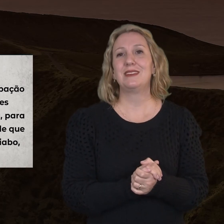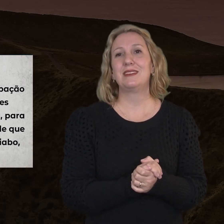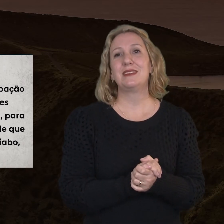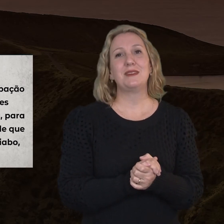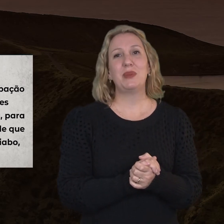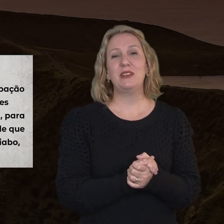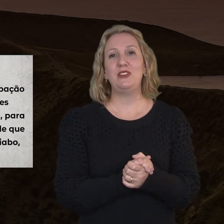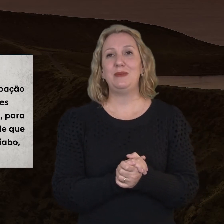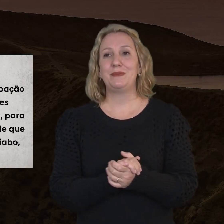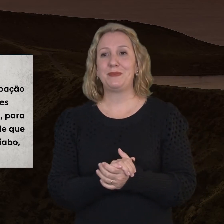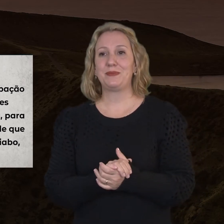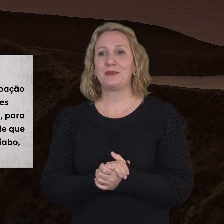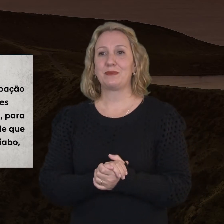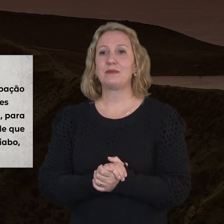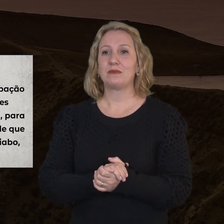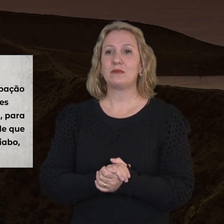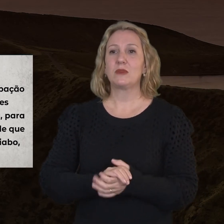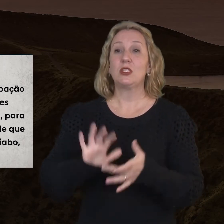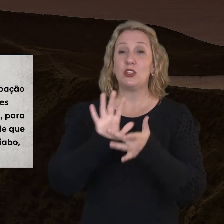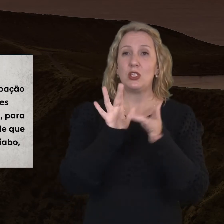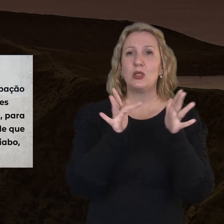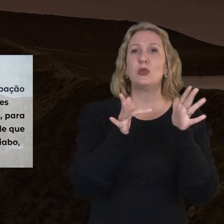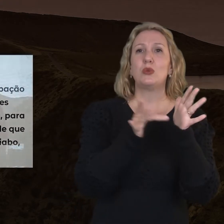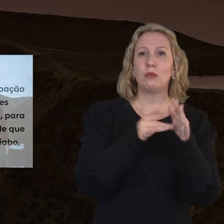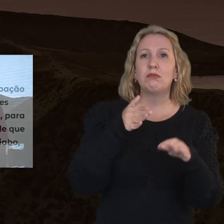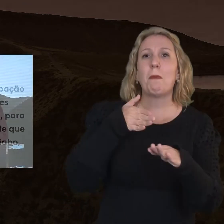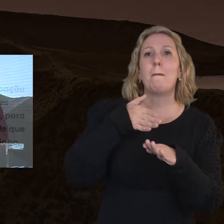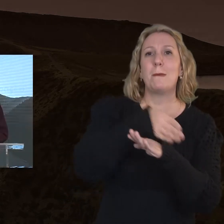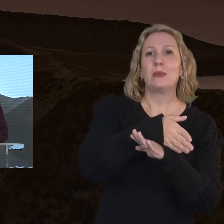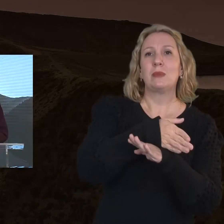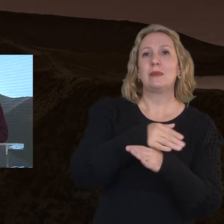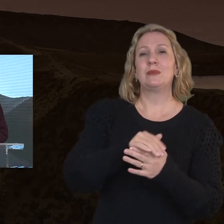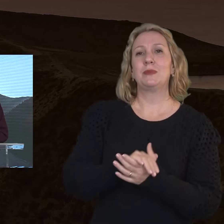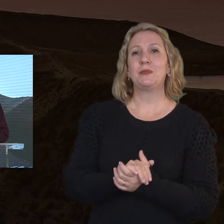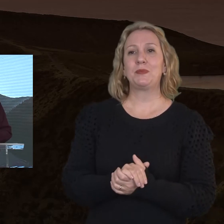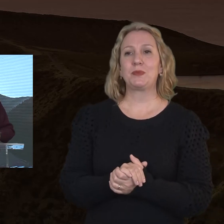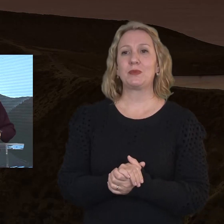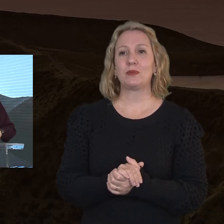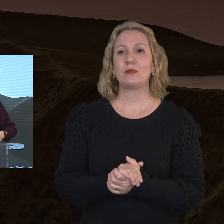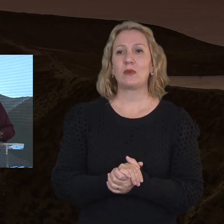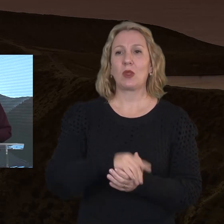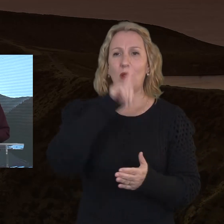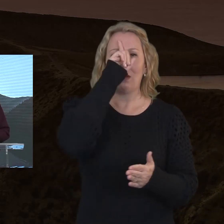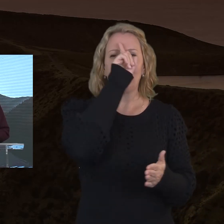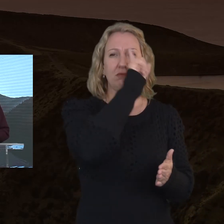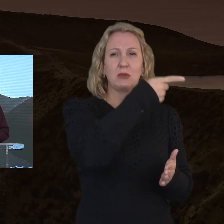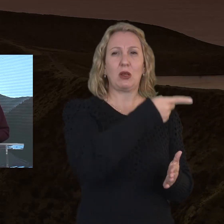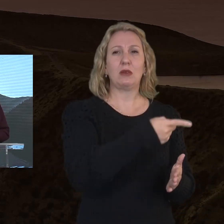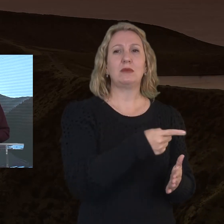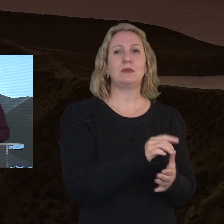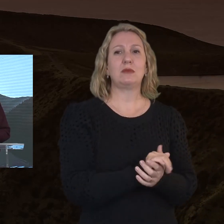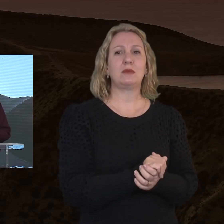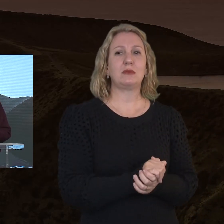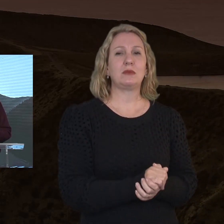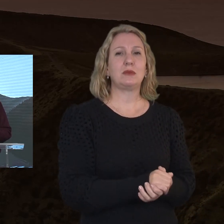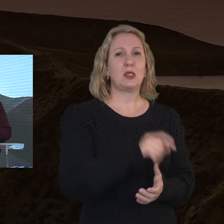diabo então mais um passo da sentença foi executada sobre satanás vamos ver agora joão 1231